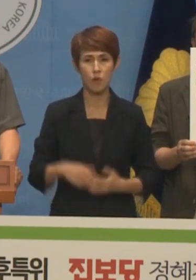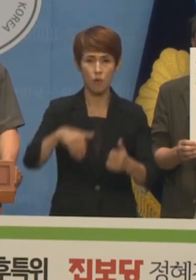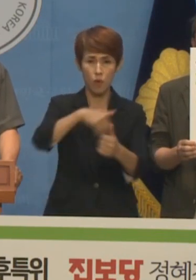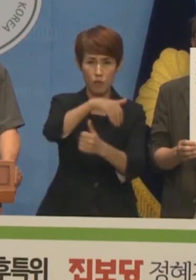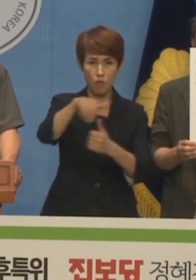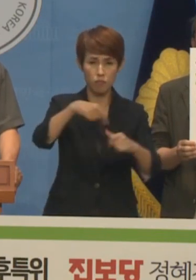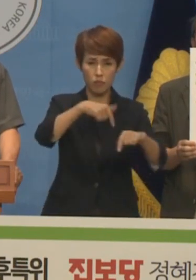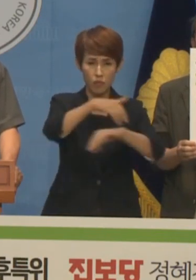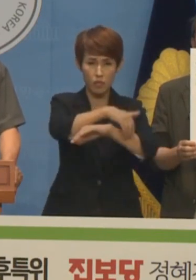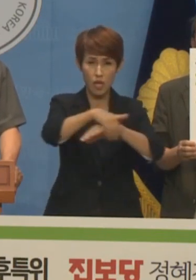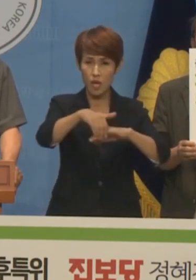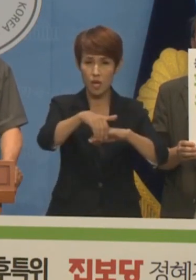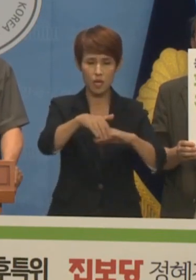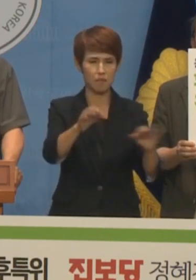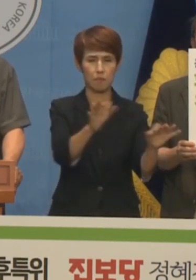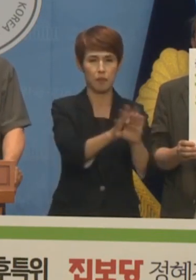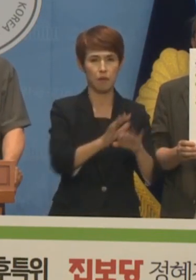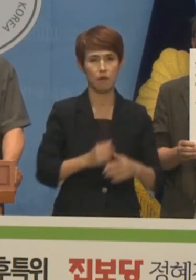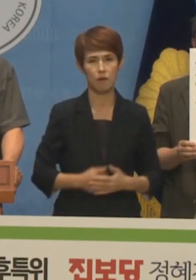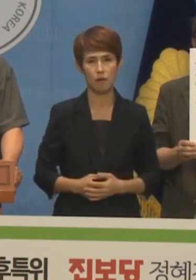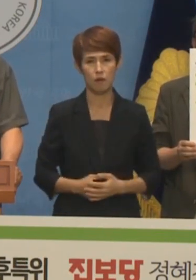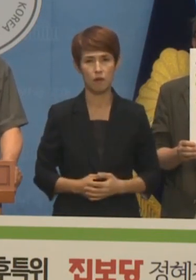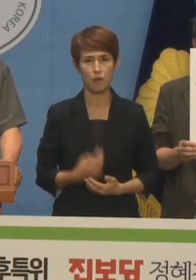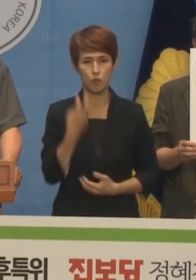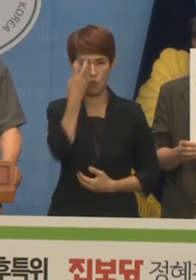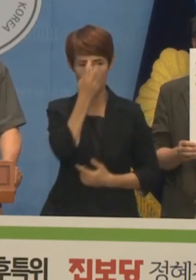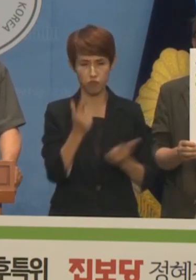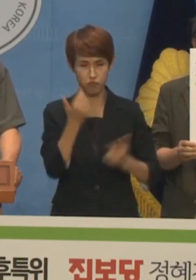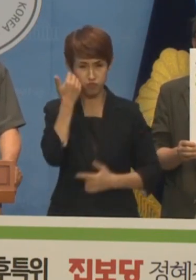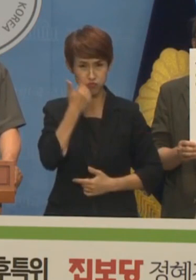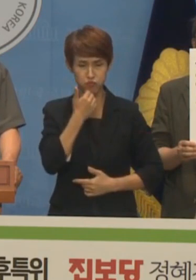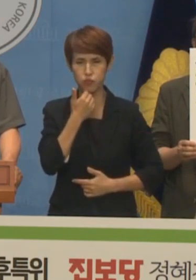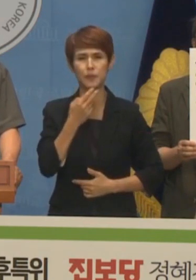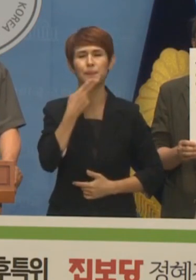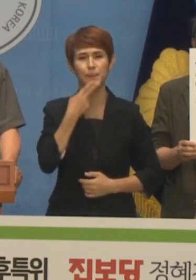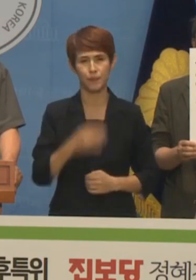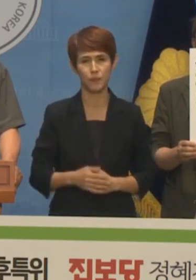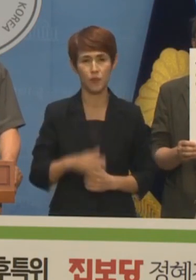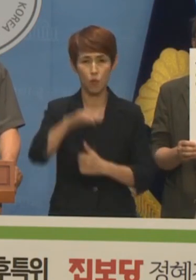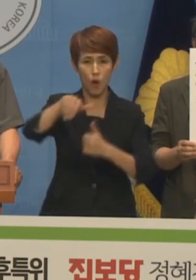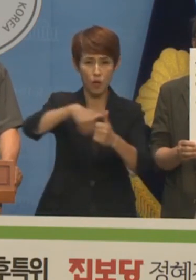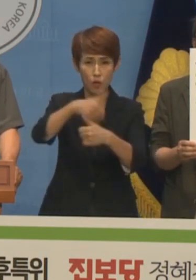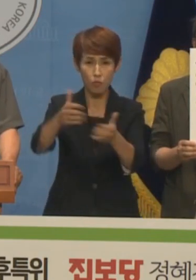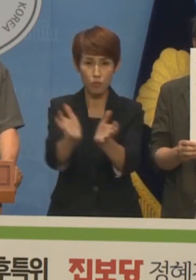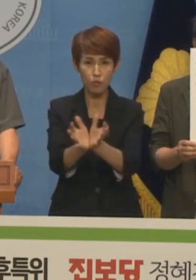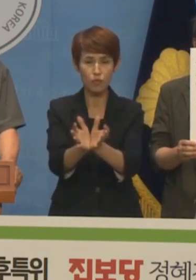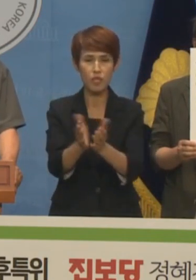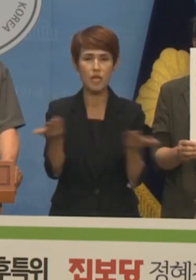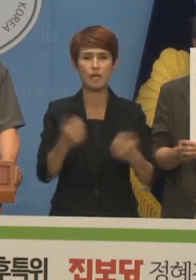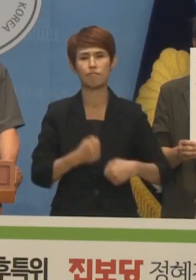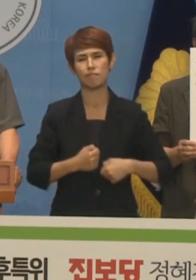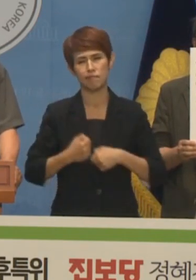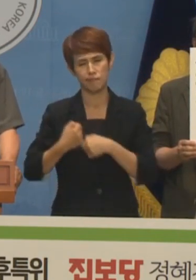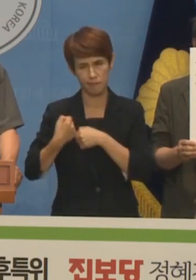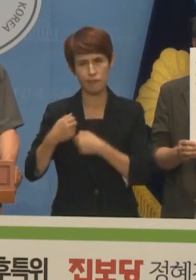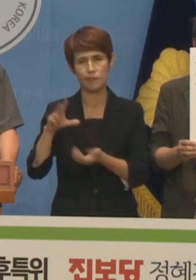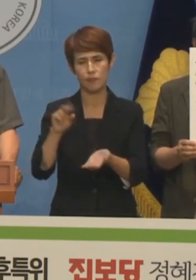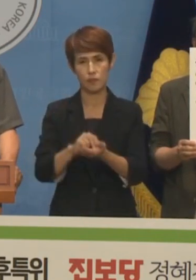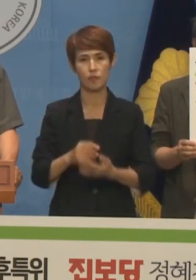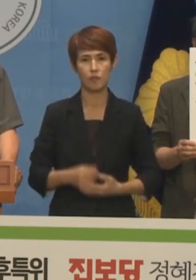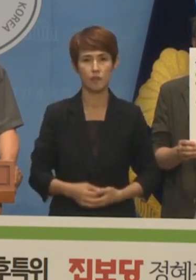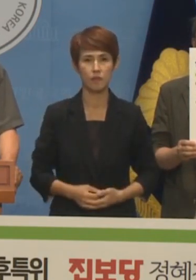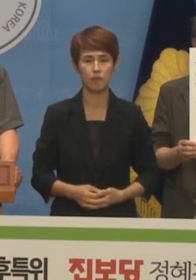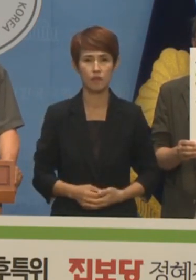환경정책이 사라졌고 컨트롤 기능이 무력화되었습니다. 환경부가 제의를 하지 않았기 때문입니다. 이런 와중에